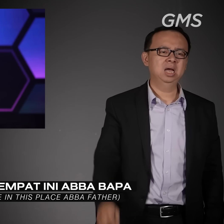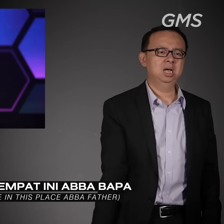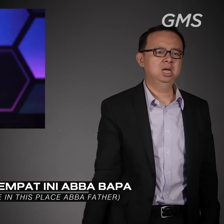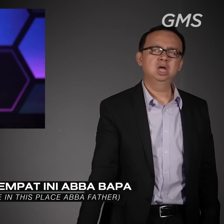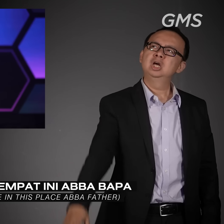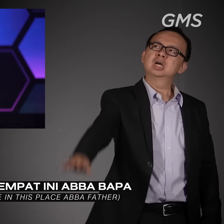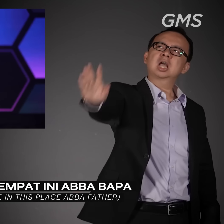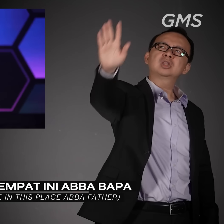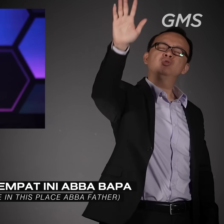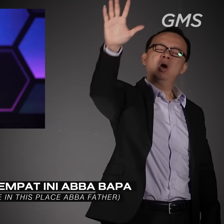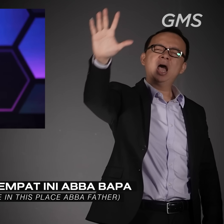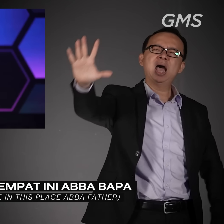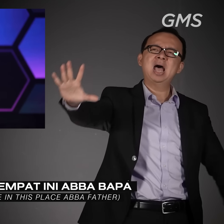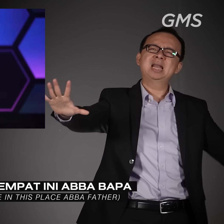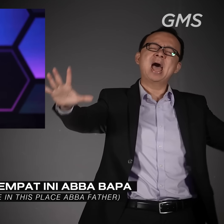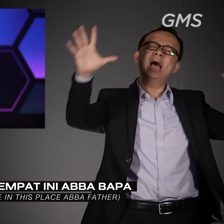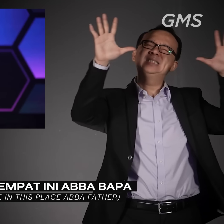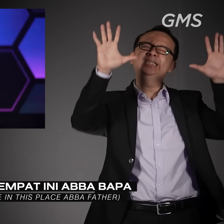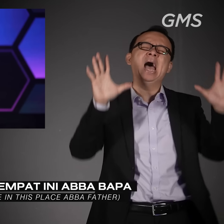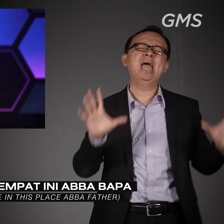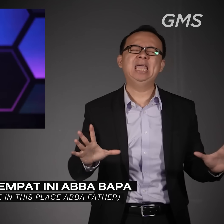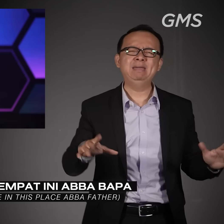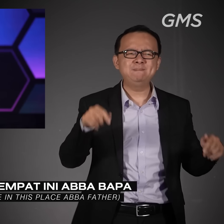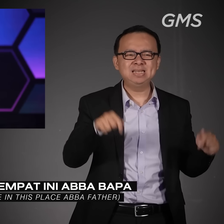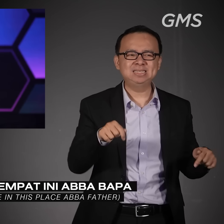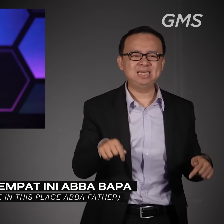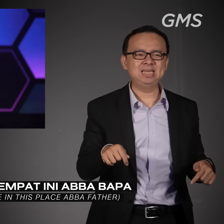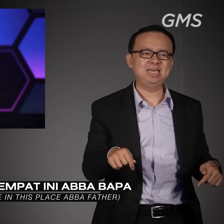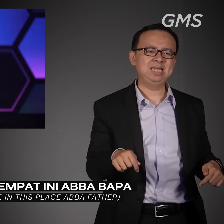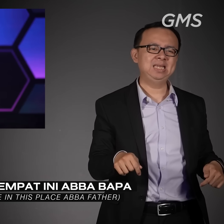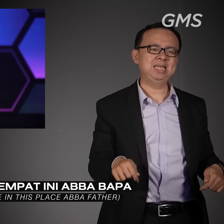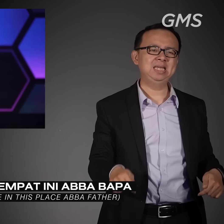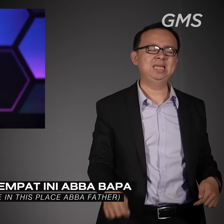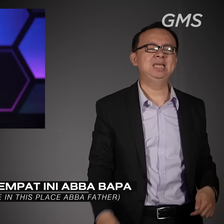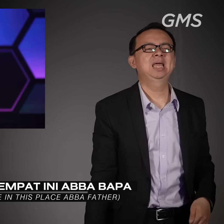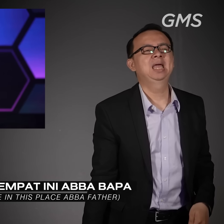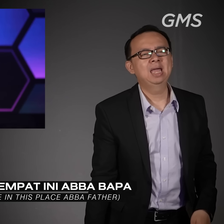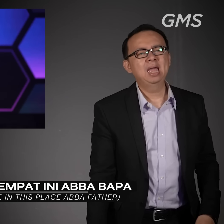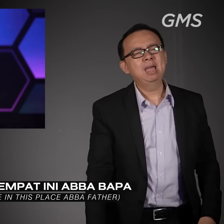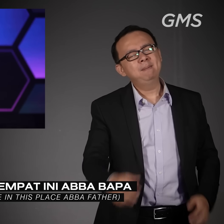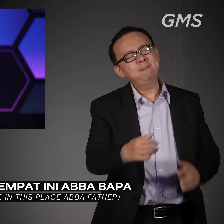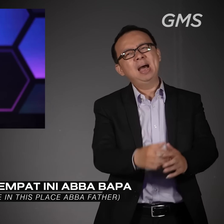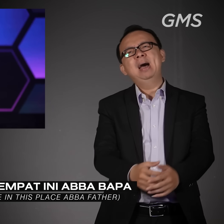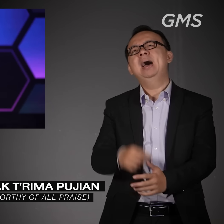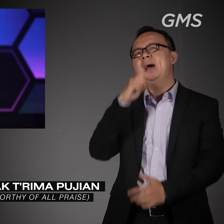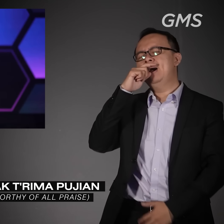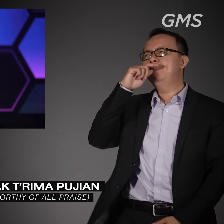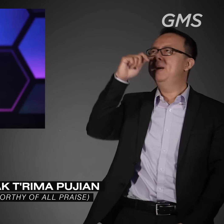Kau ajaib di tempat ini, Abba Bapa.